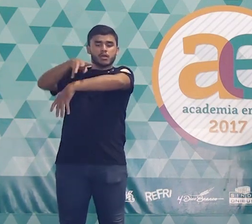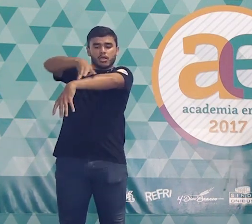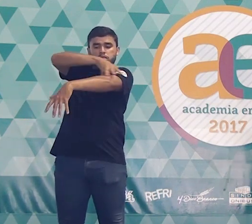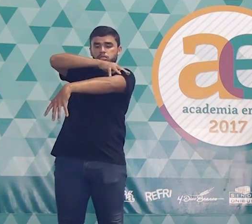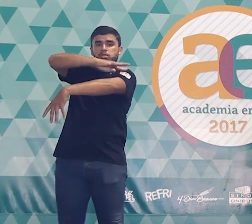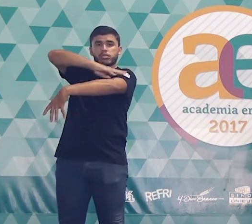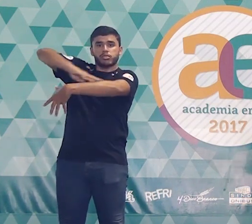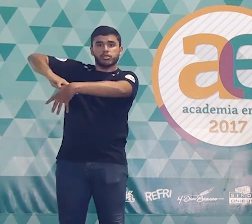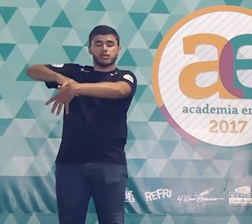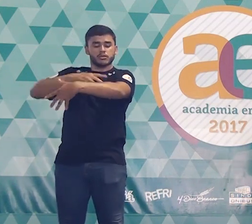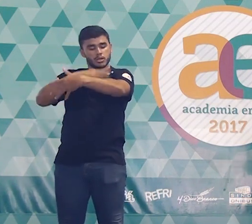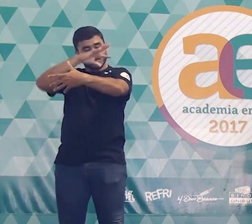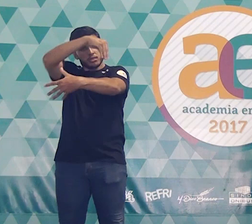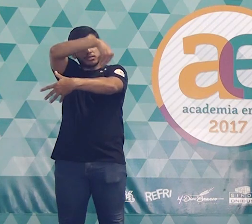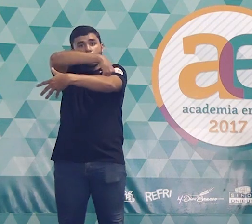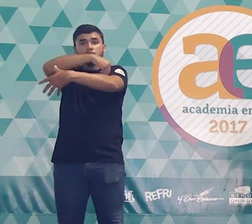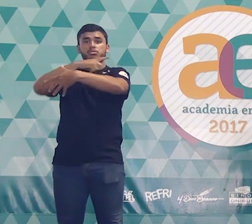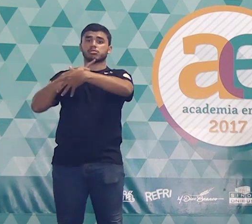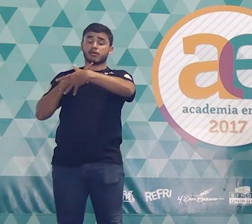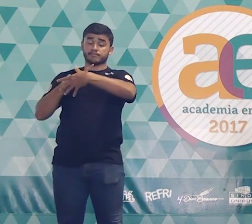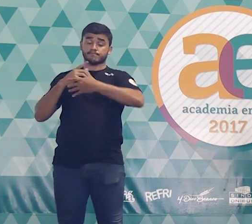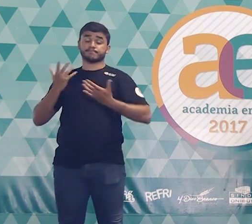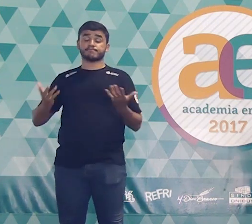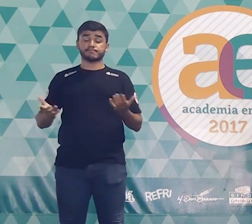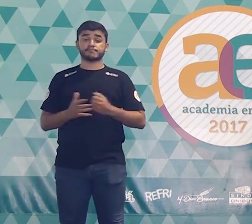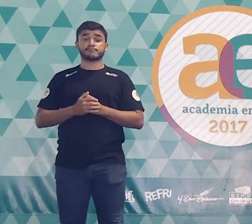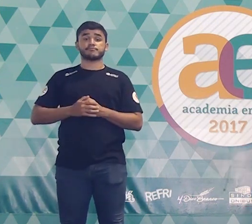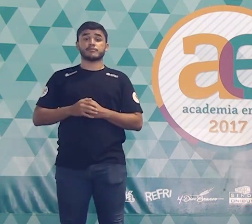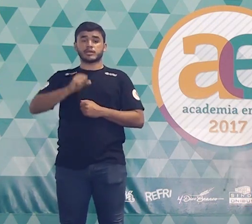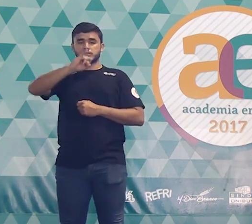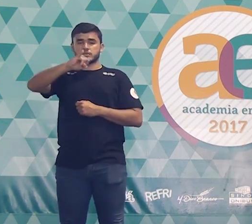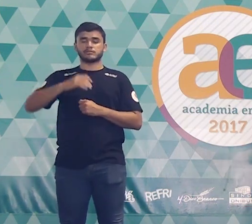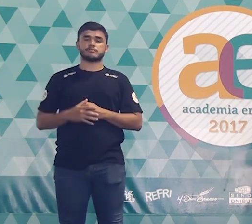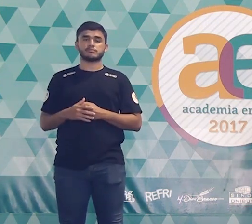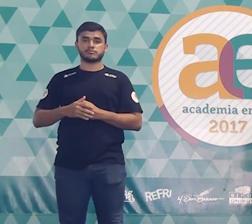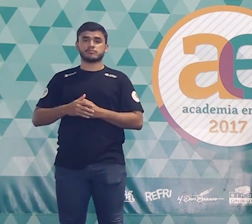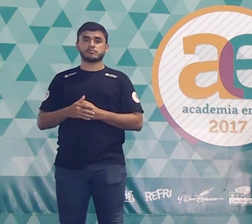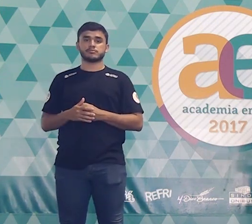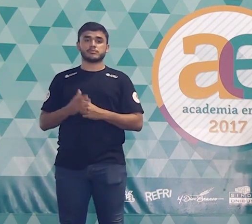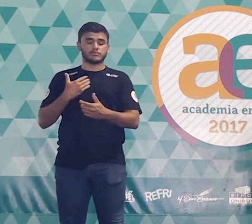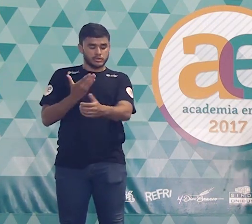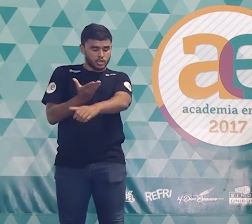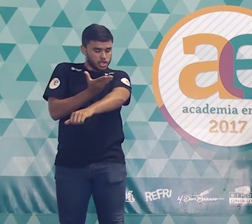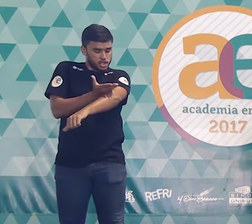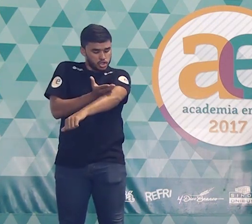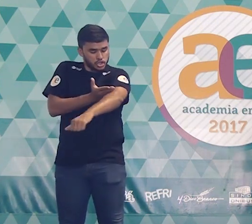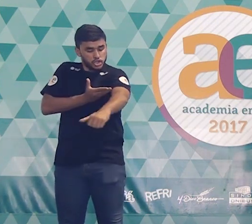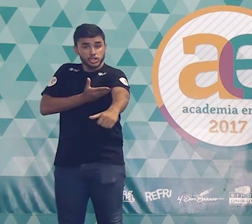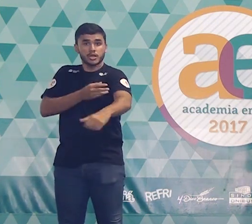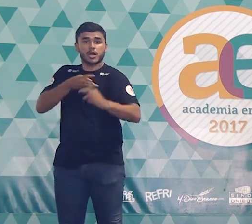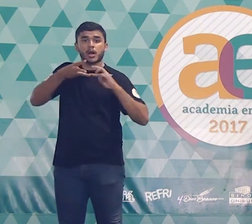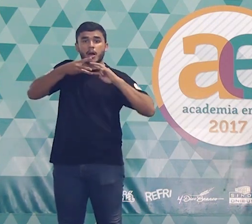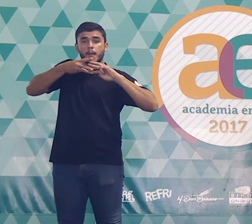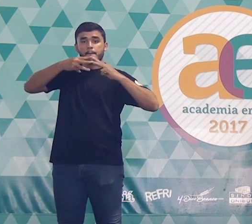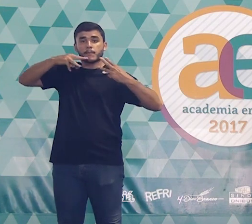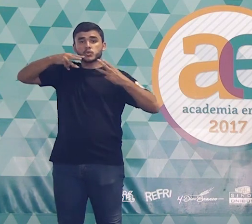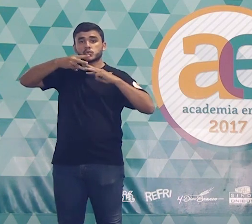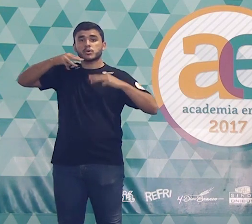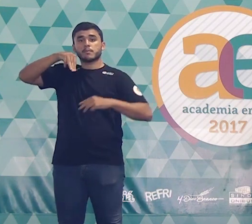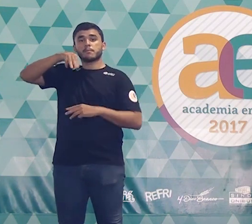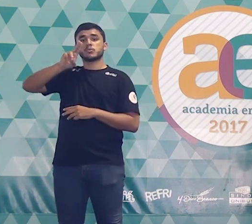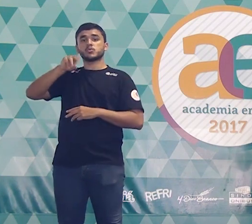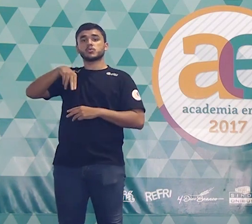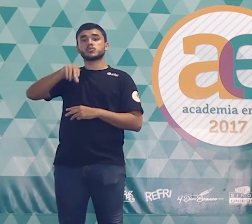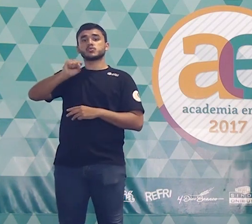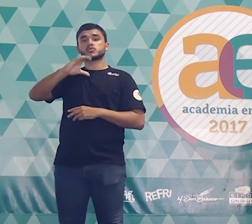tem órgãos aqui também. Se eu pegar, por exemplo, e tirar um pedaço do meu músculo, esse pedaço muscular ainda